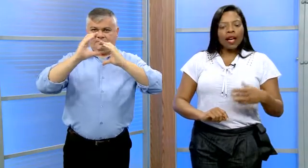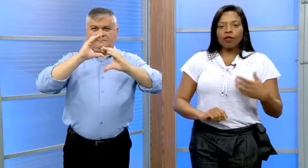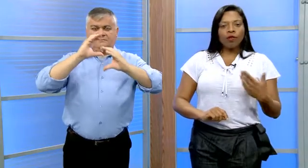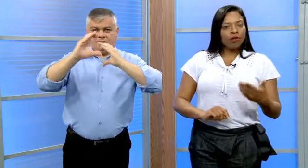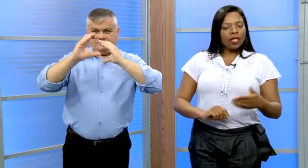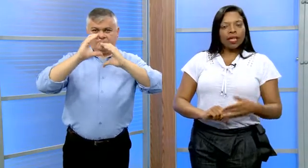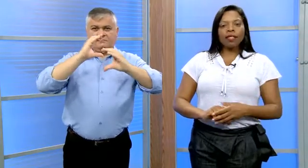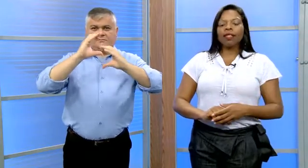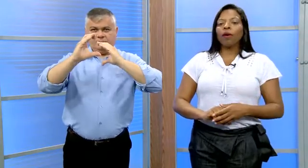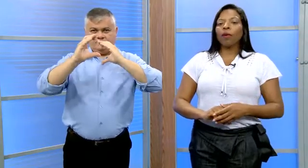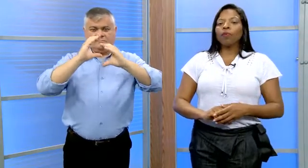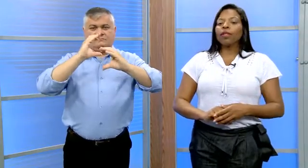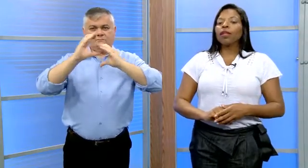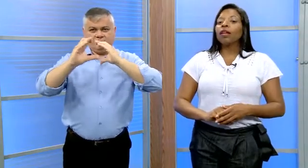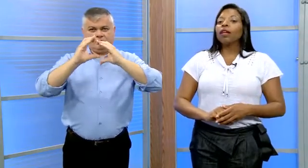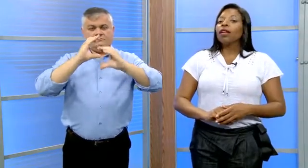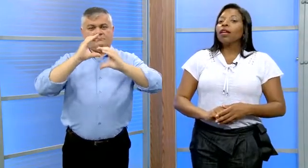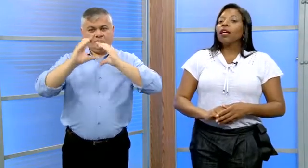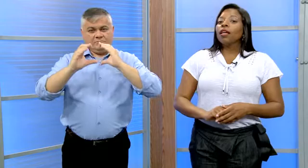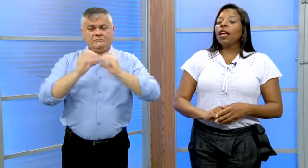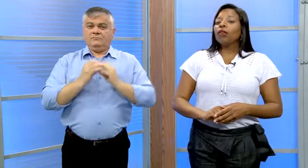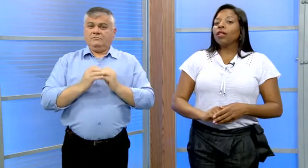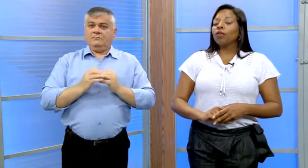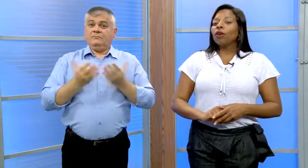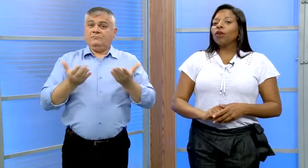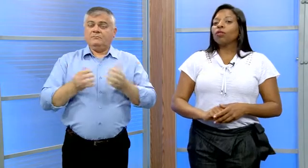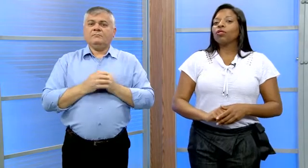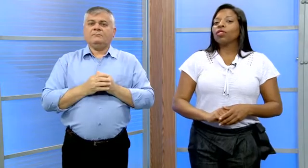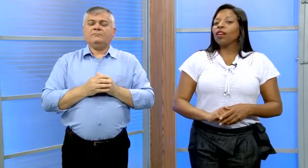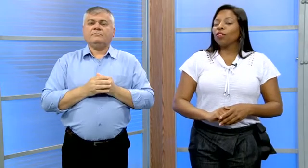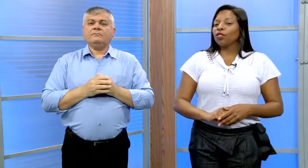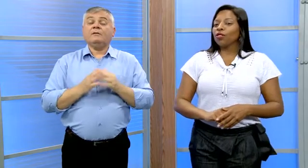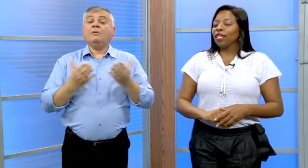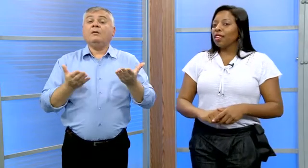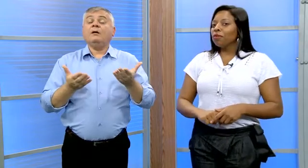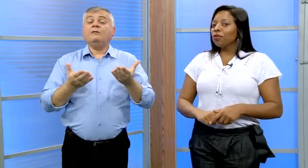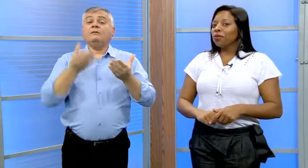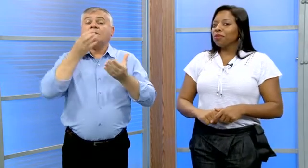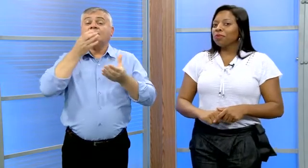Comunicar ou comunicação. E agora, qual é o outro sinal que nós faríamos?